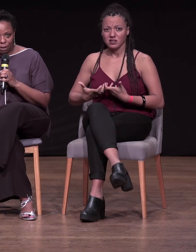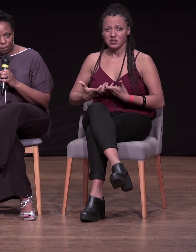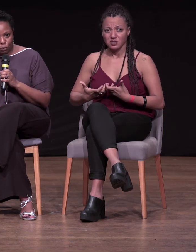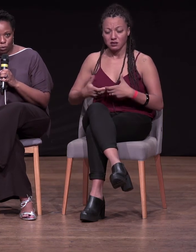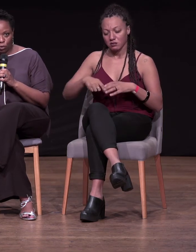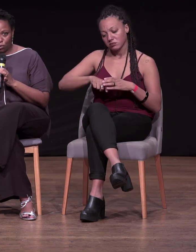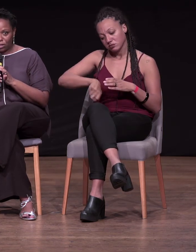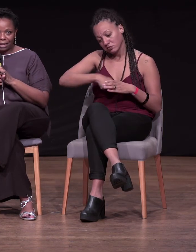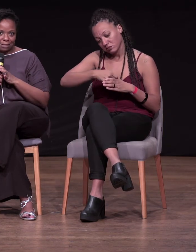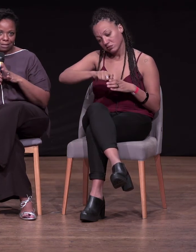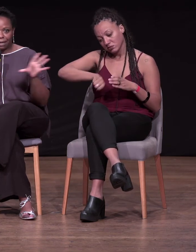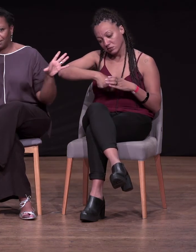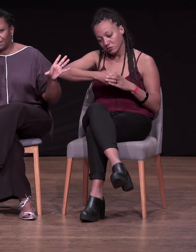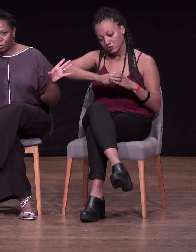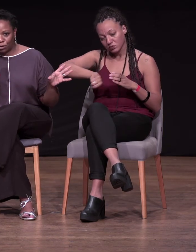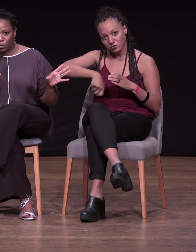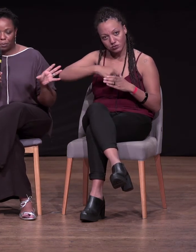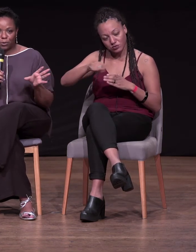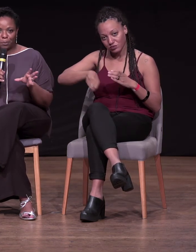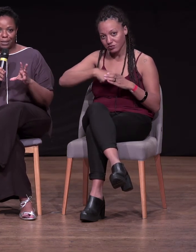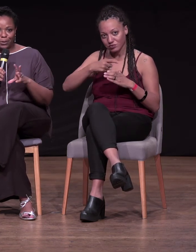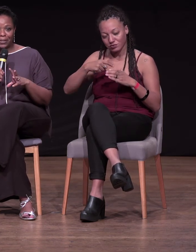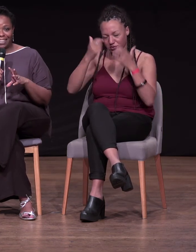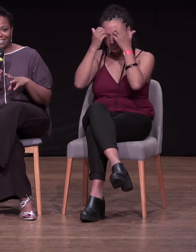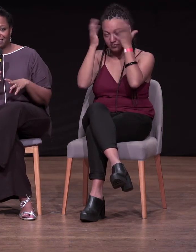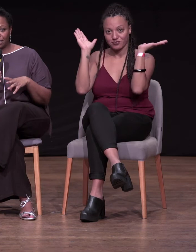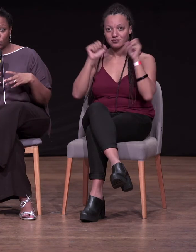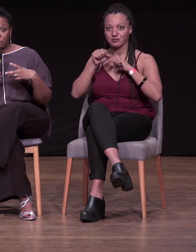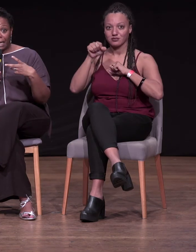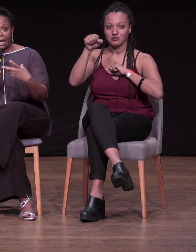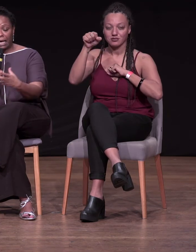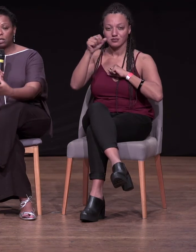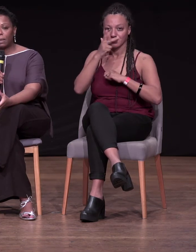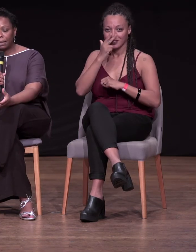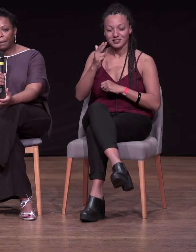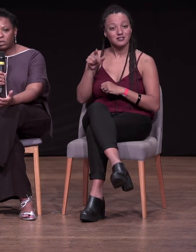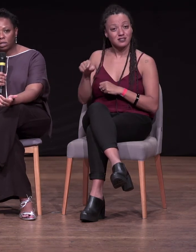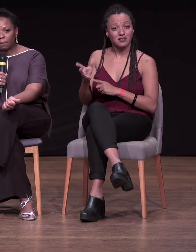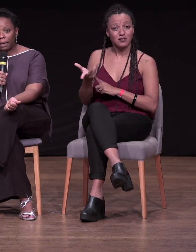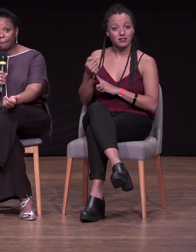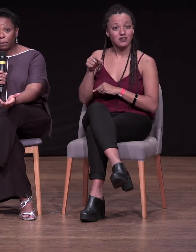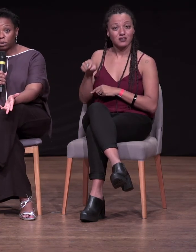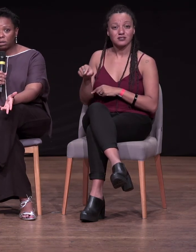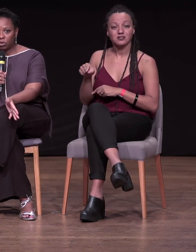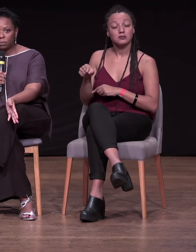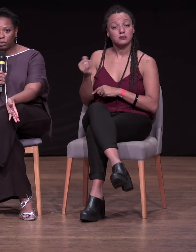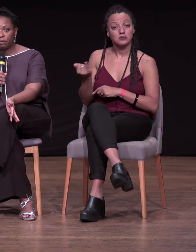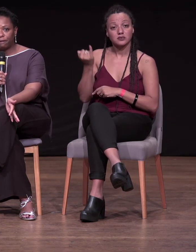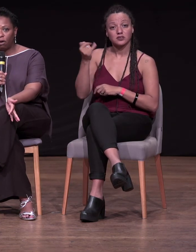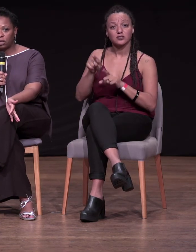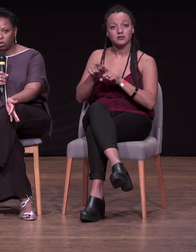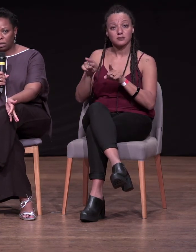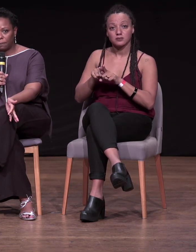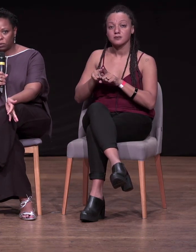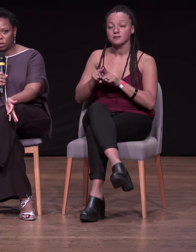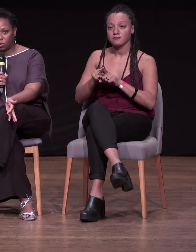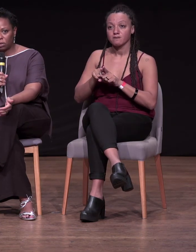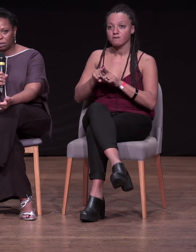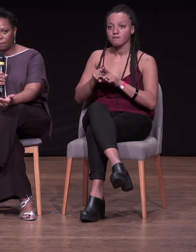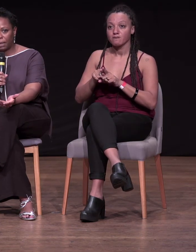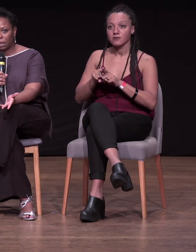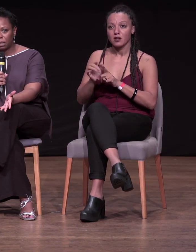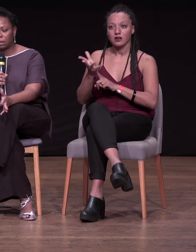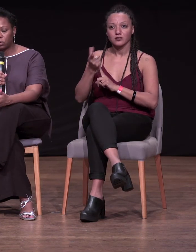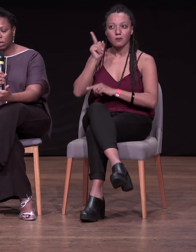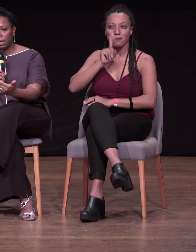fazendo comida para os outros, e ela sai da caixa como uma super-heroína. Então, essa é uma temática também importante e muito forte, né, para os